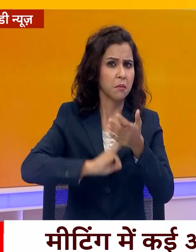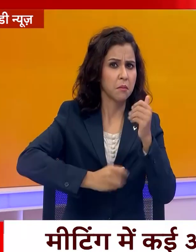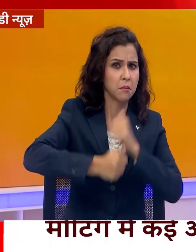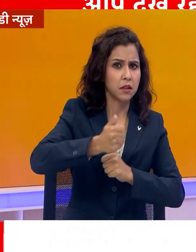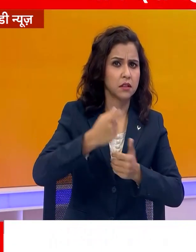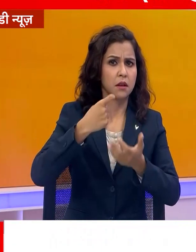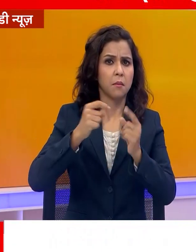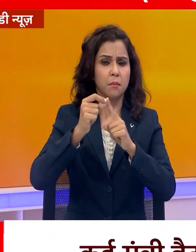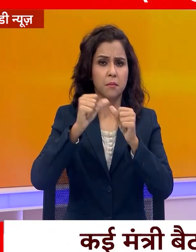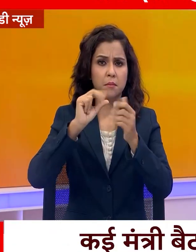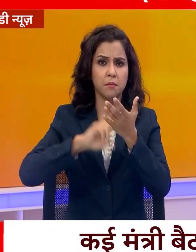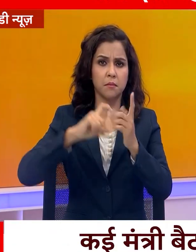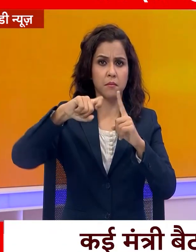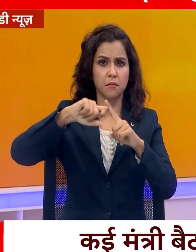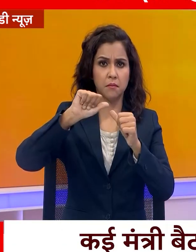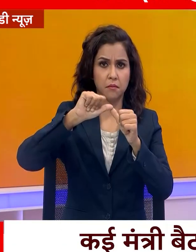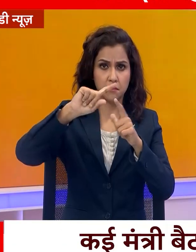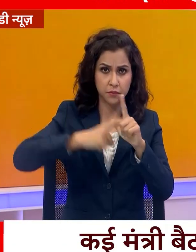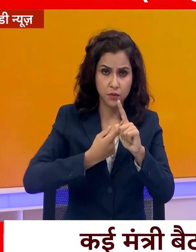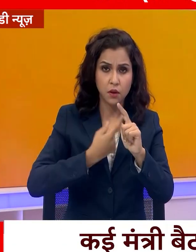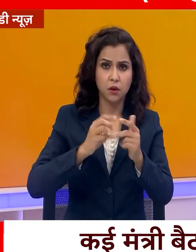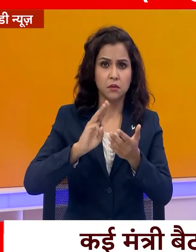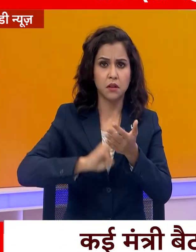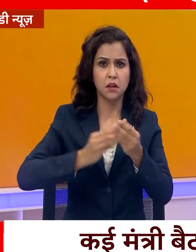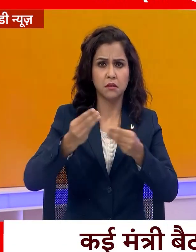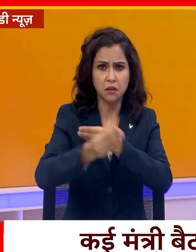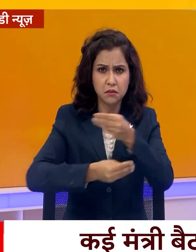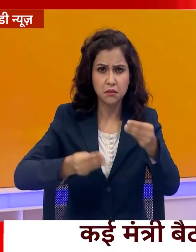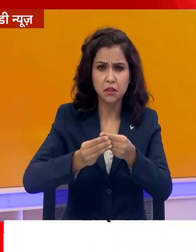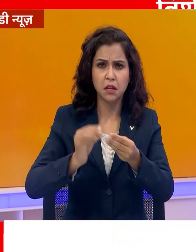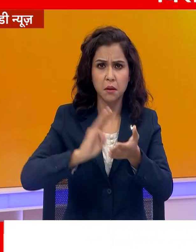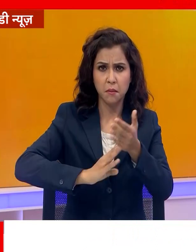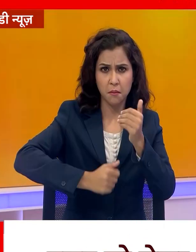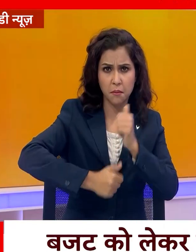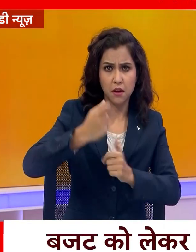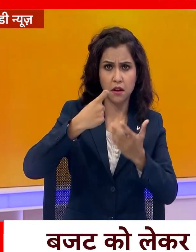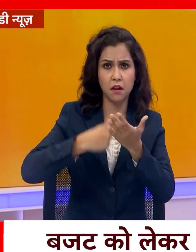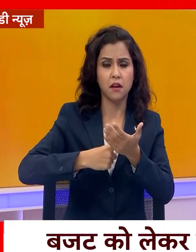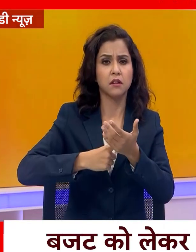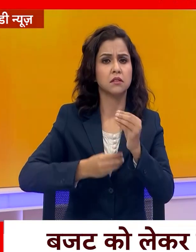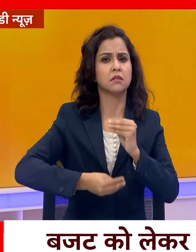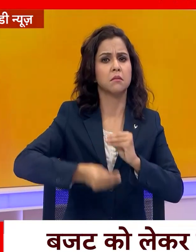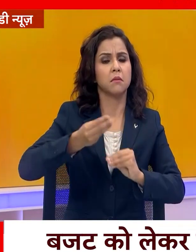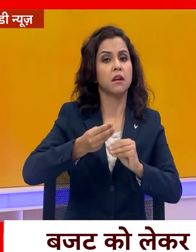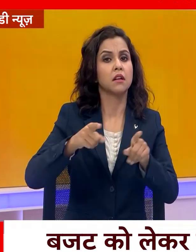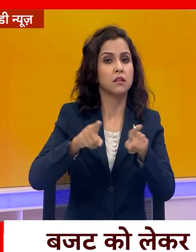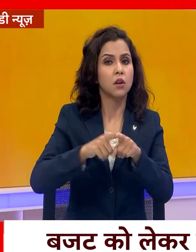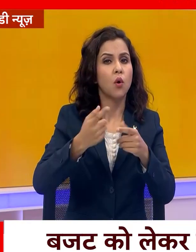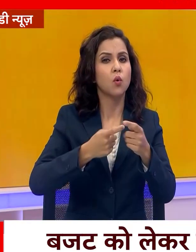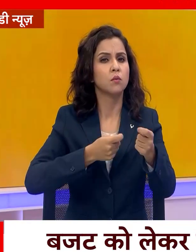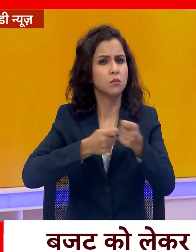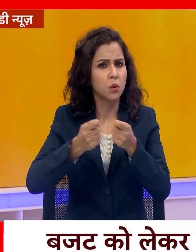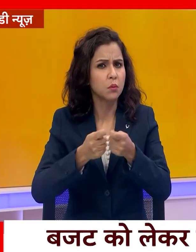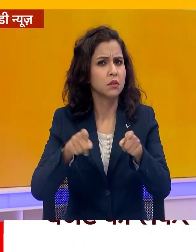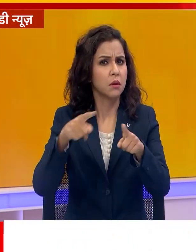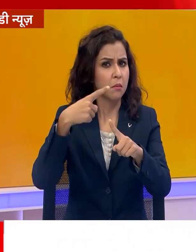मंत्री पंकज चौधरी वित्त सचिव आर्थिक मामलों के राजस्व सचिव वित्तीय सेवाओं और